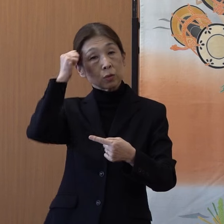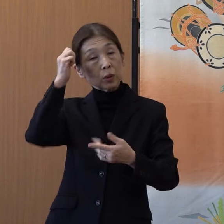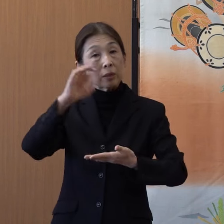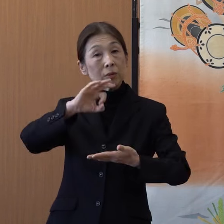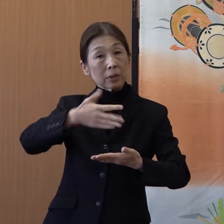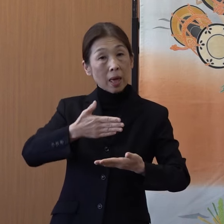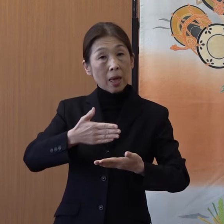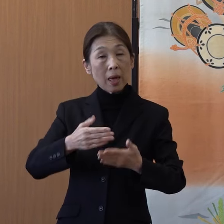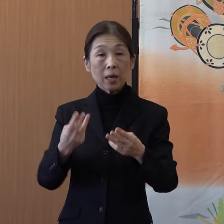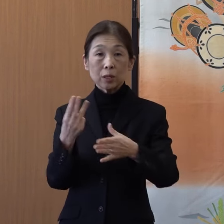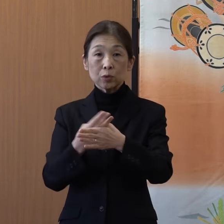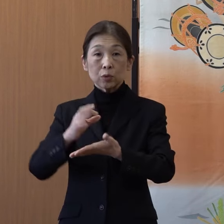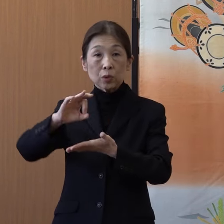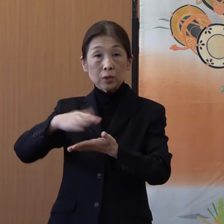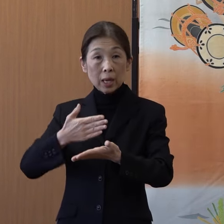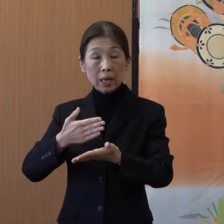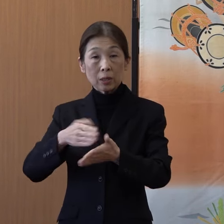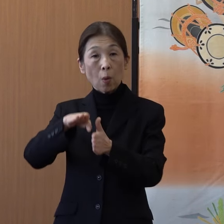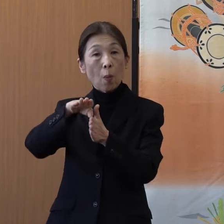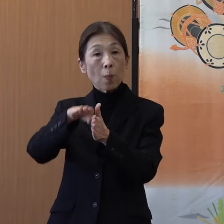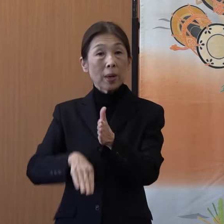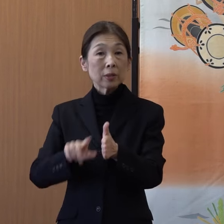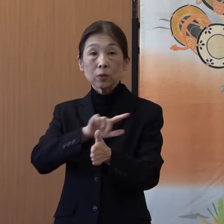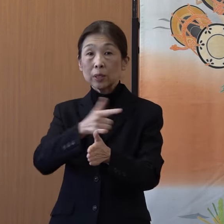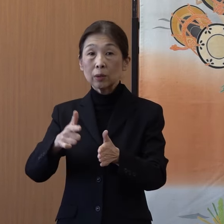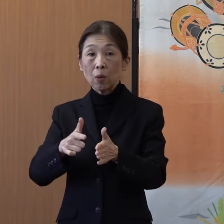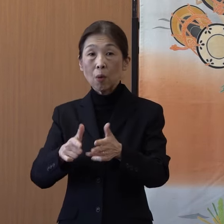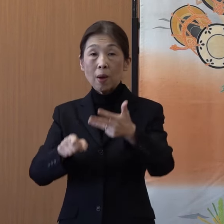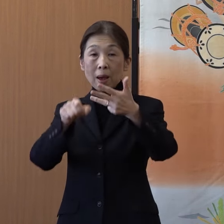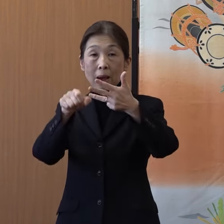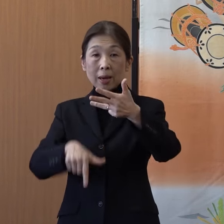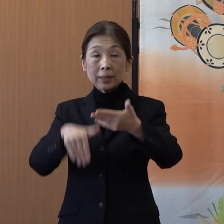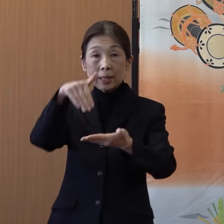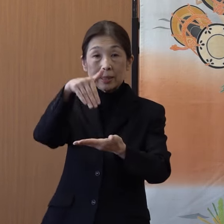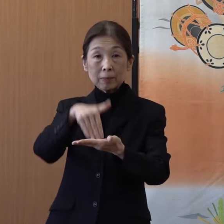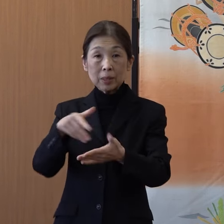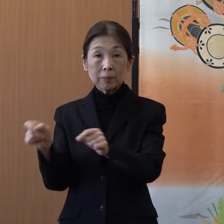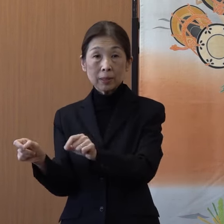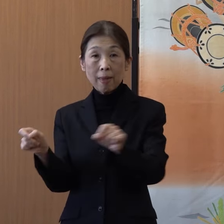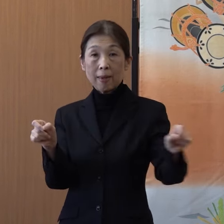の課税免除などについて8月末まで延長いたします。